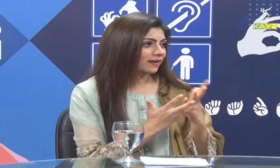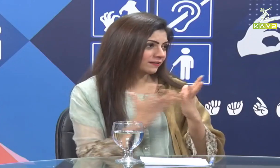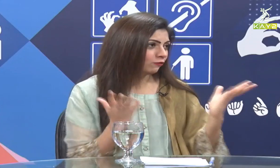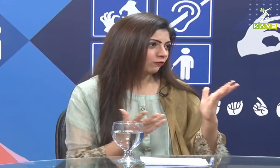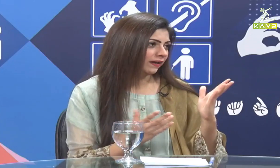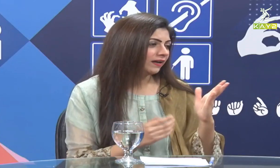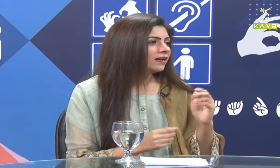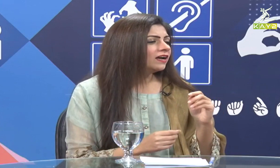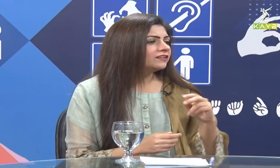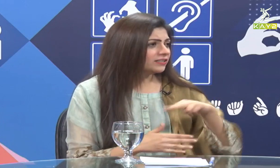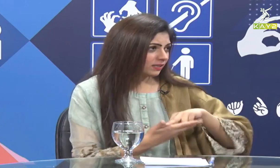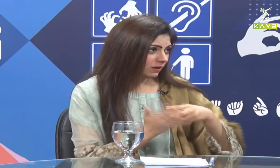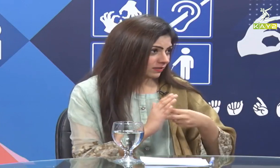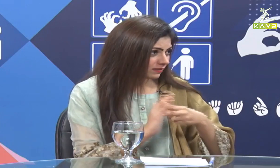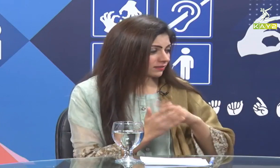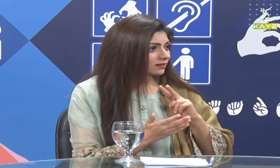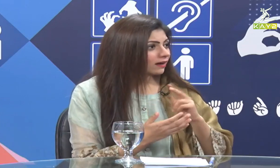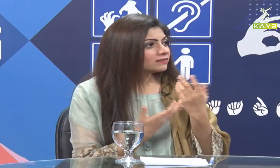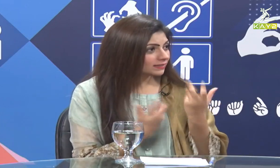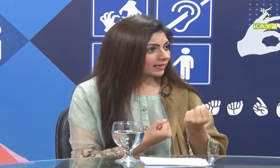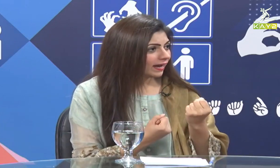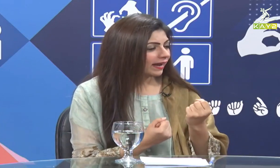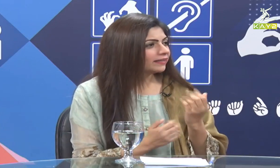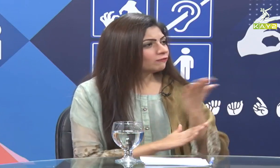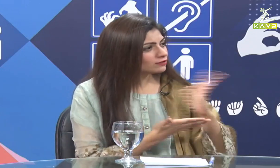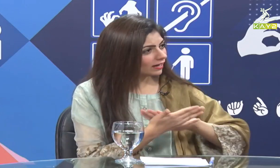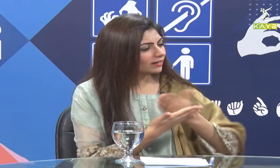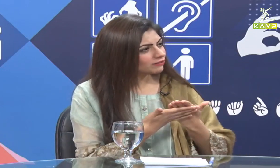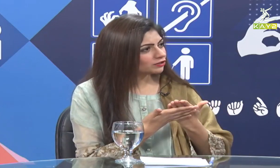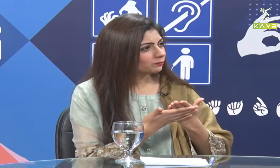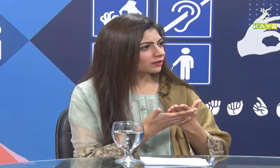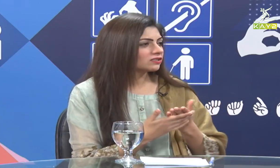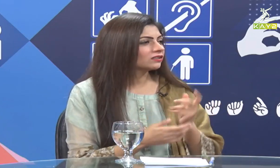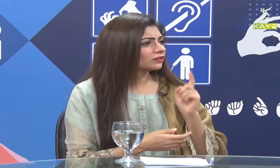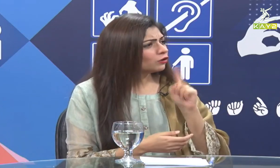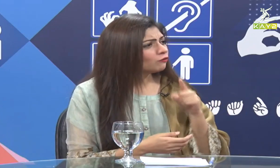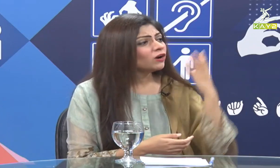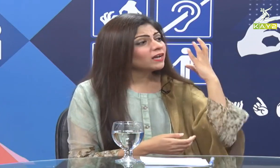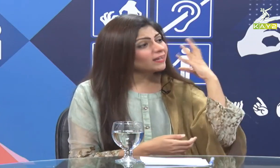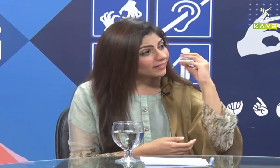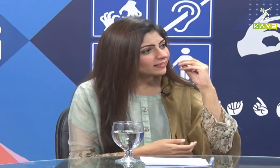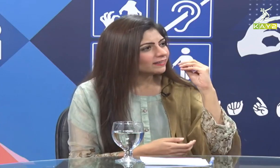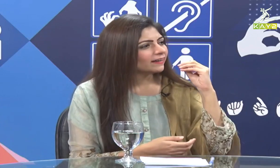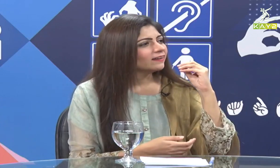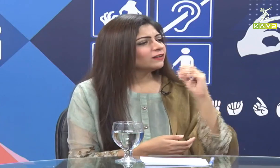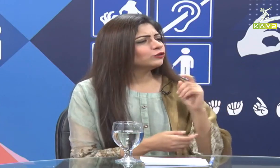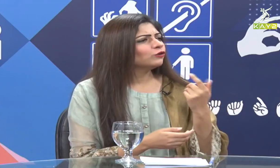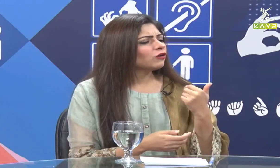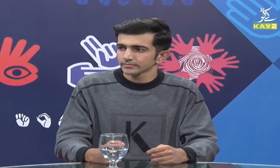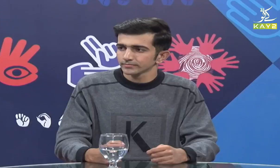ऐसे लोग हैं जिनके पास ये स्किल है कि वो साइन लैंग्वेज इंटरप्रिटेशन करते हैं और वो हेयरिंग है। तो